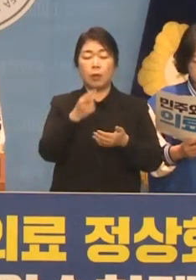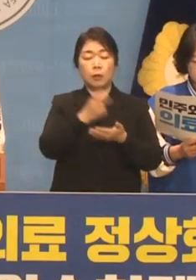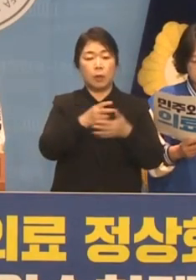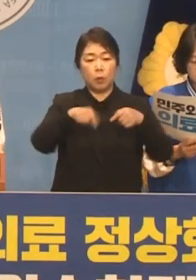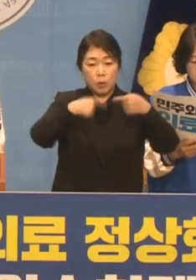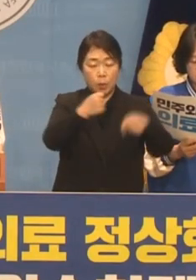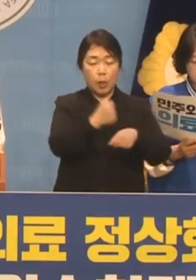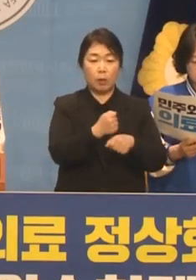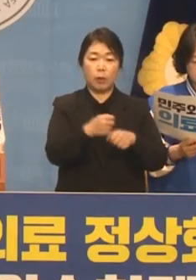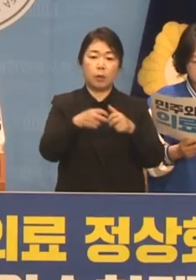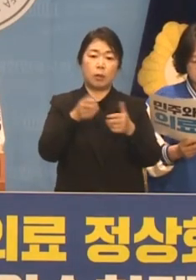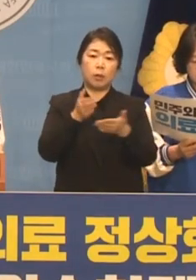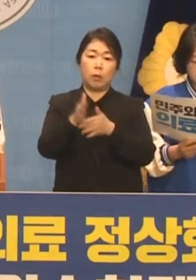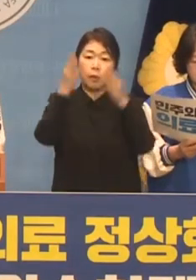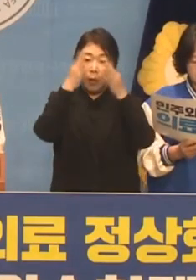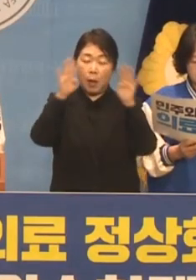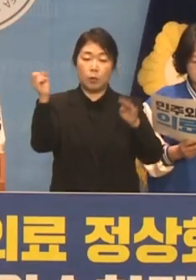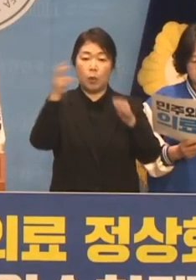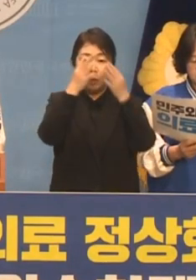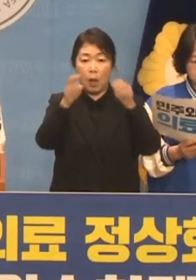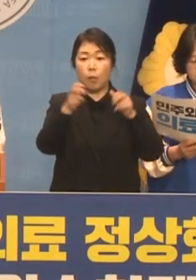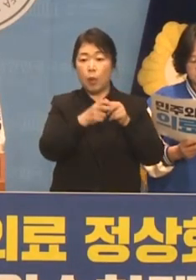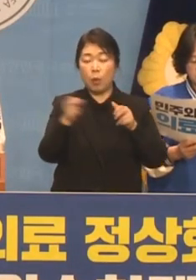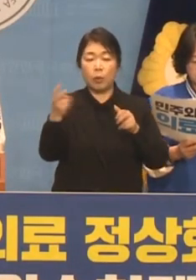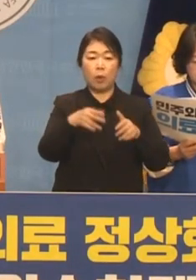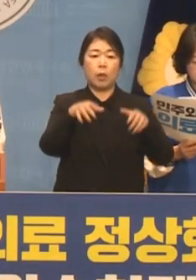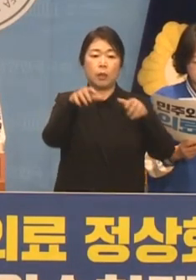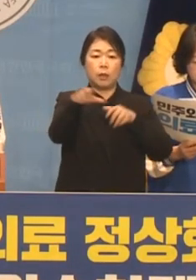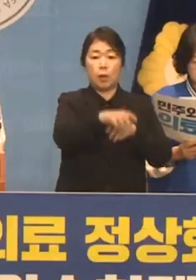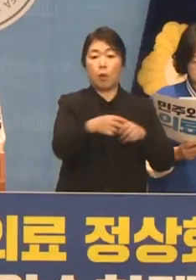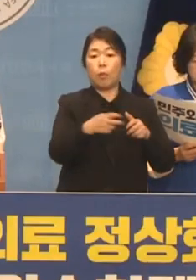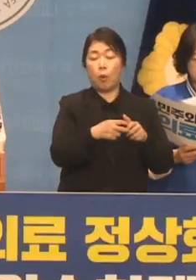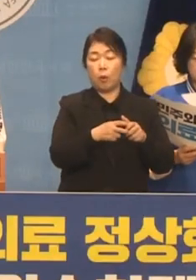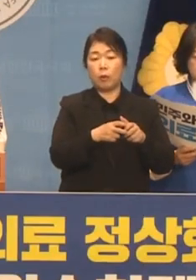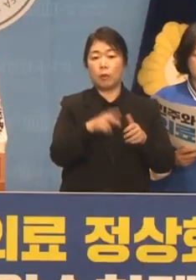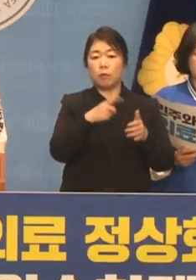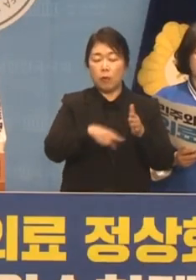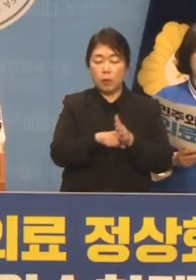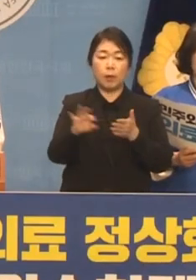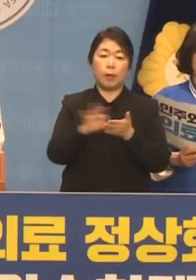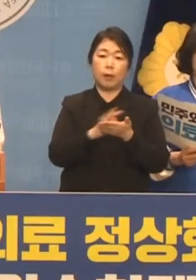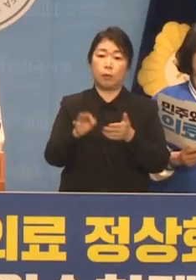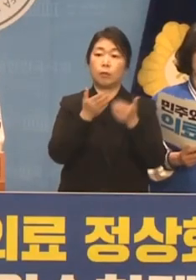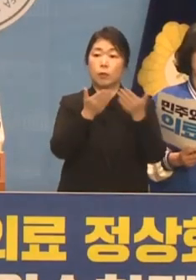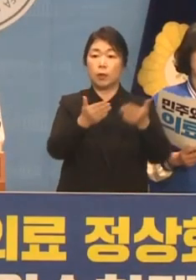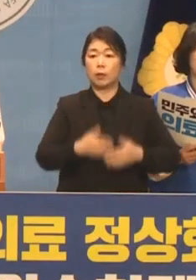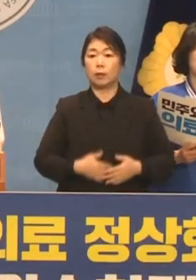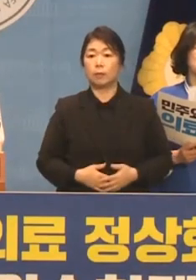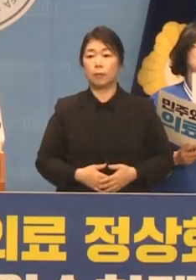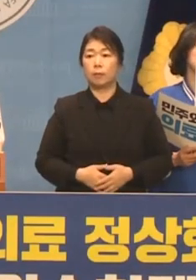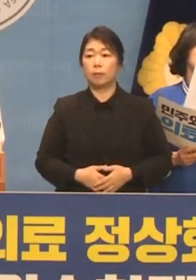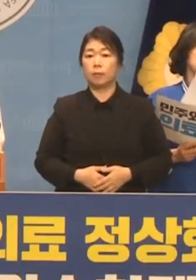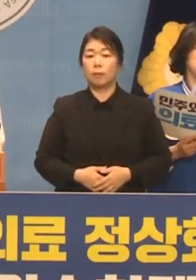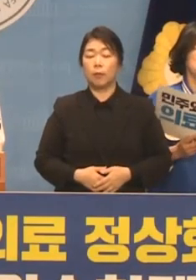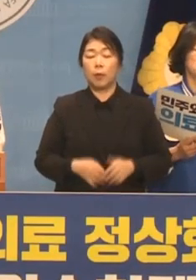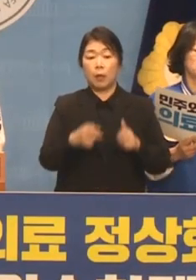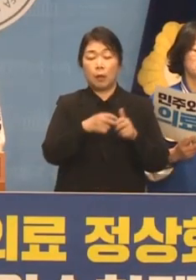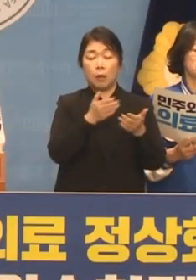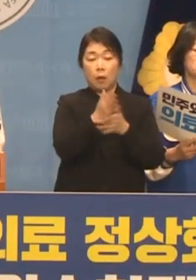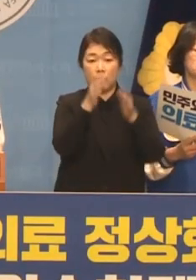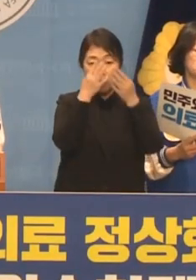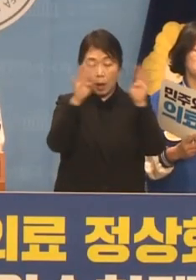대학병원 지역 병원을 위한 재정으로 확보하도록 하겠습니다 각 의과대학과